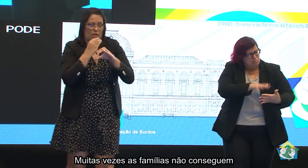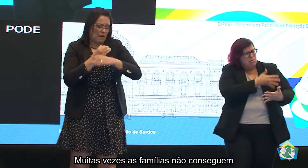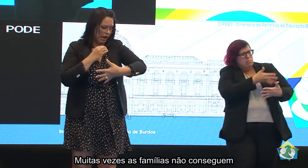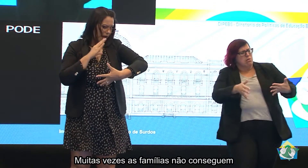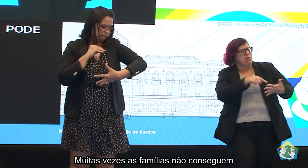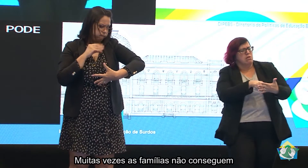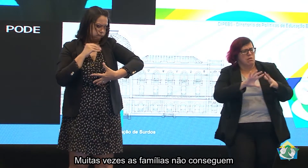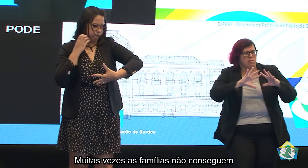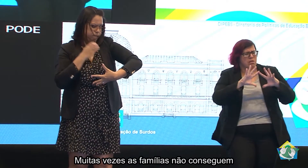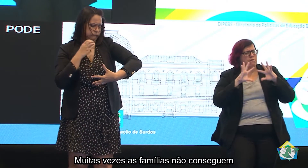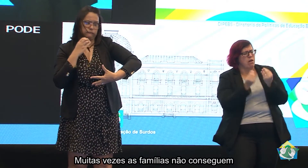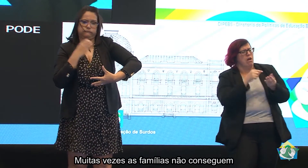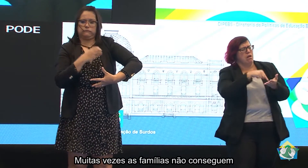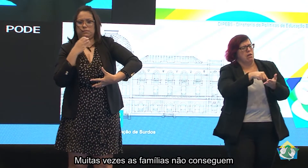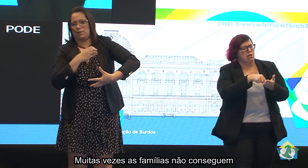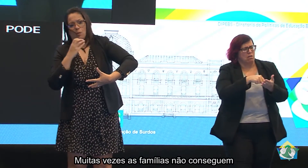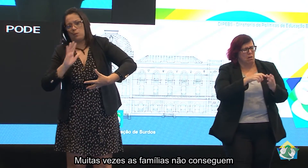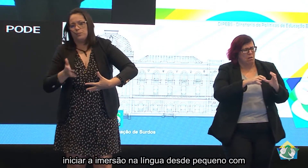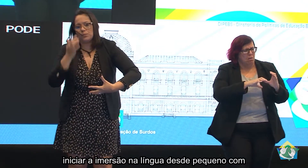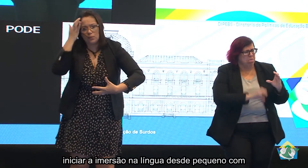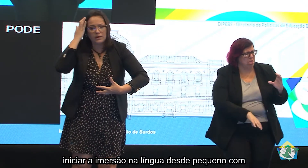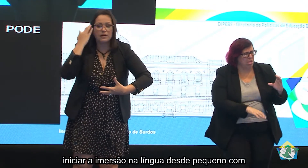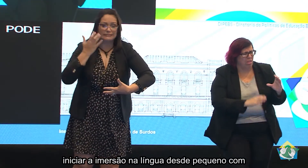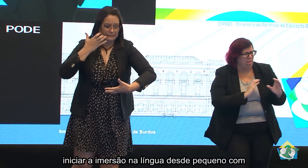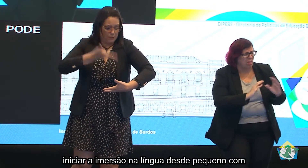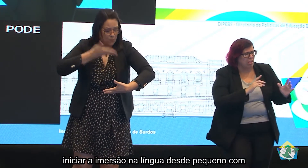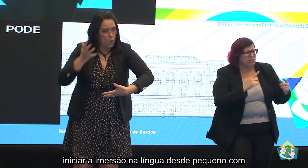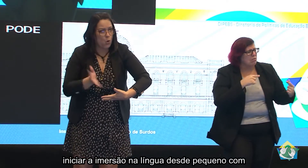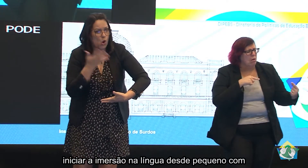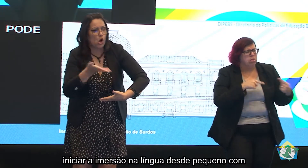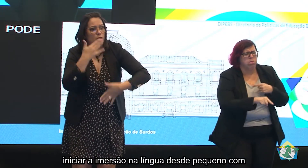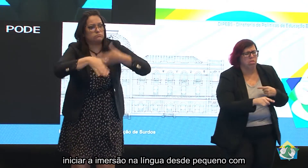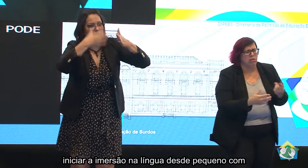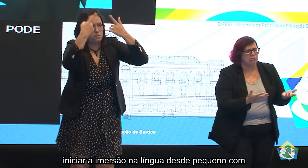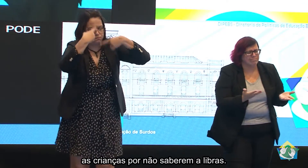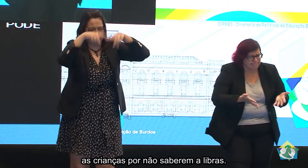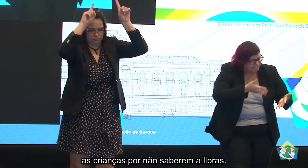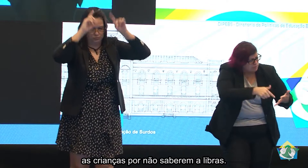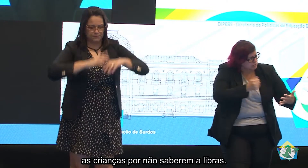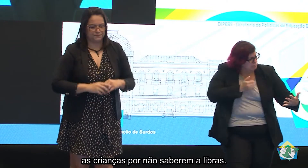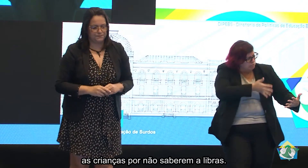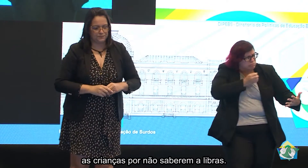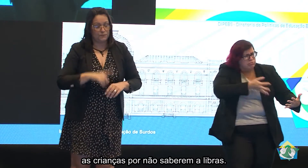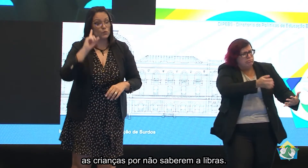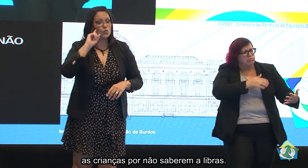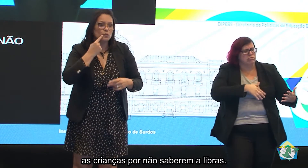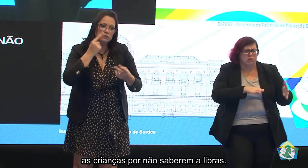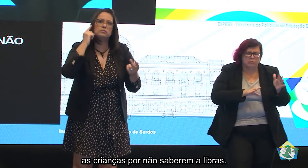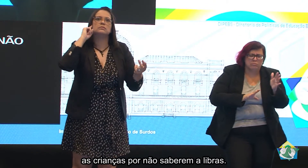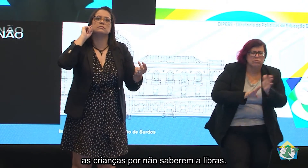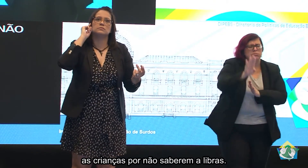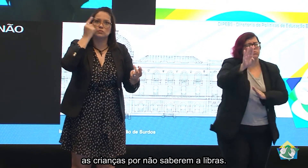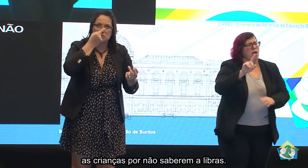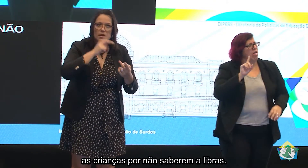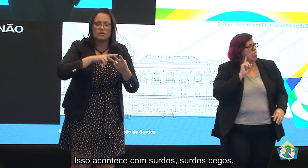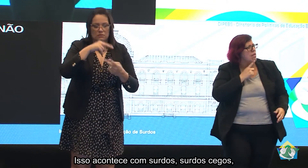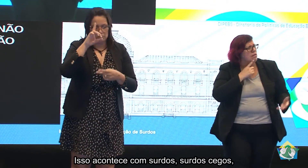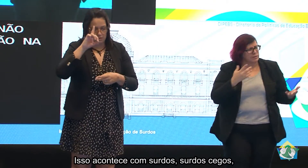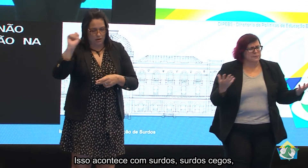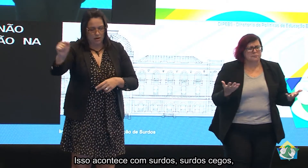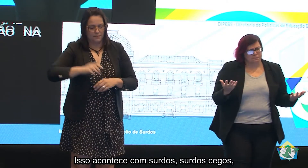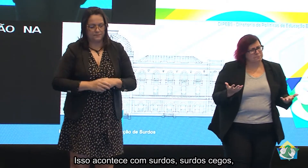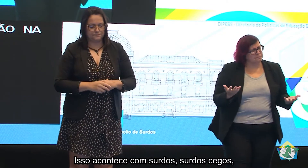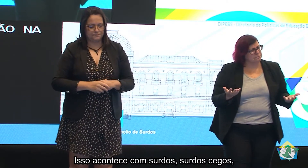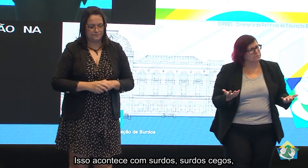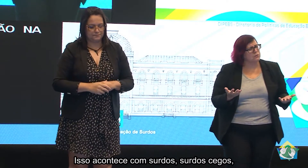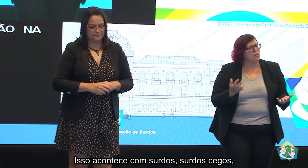Muitas vezes as famílias não conseguem iniciar a imersão na língua desde pequeno com as crianças por não saberem a Libras.